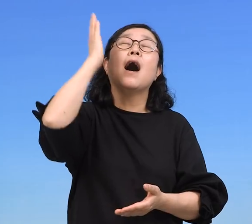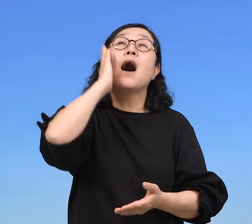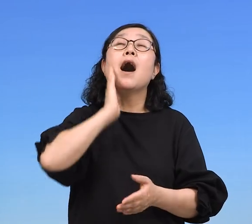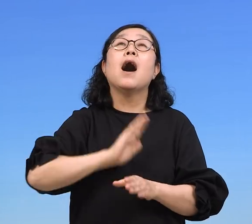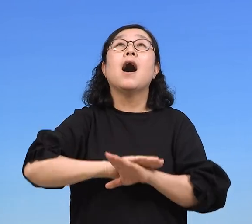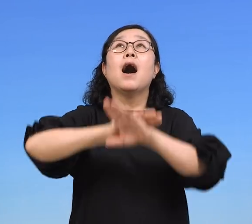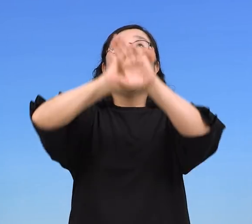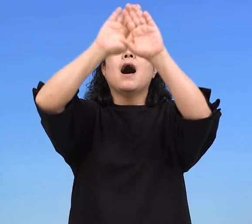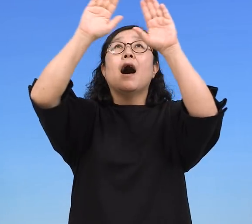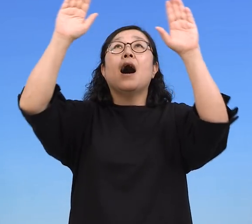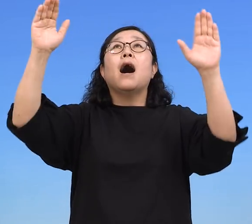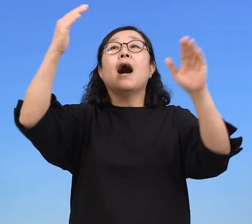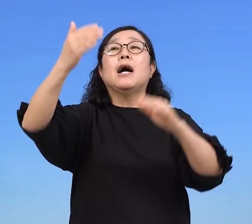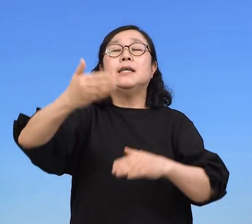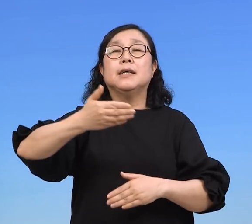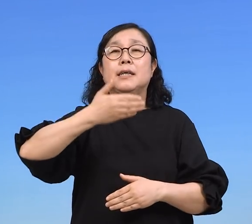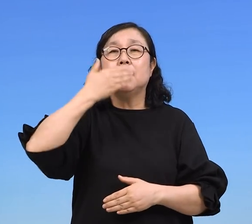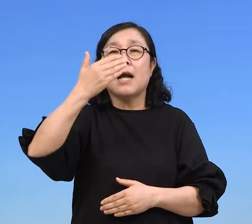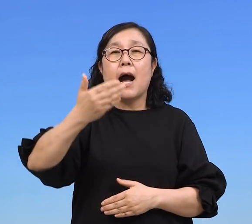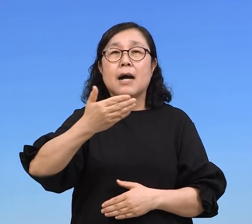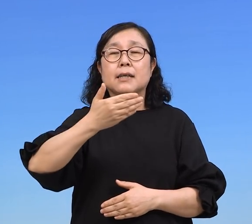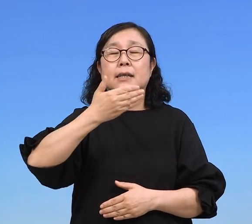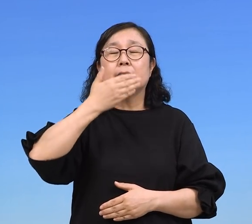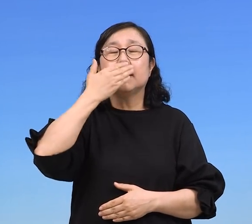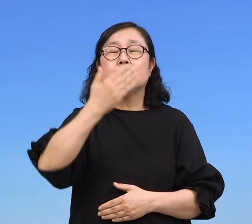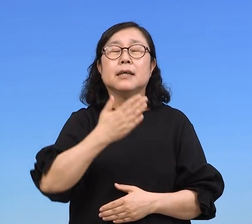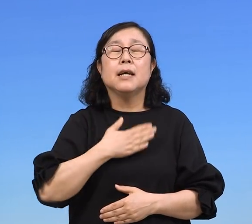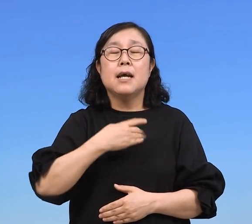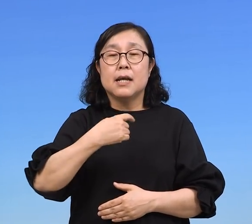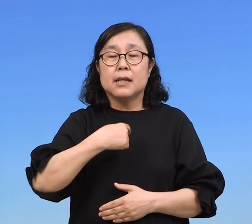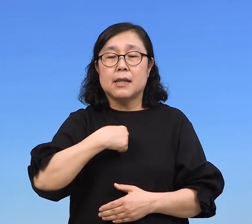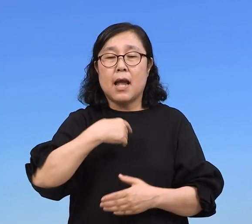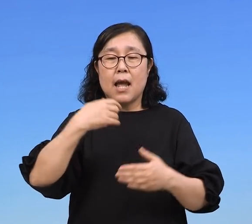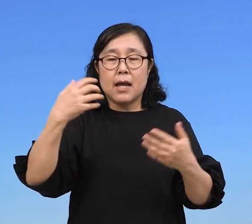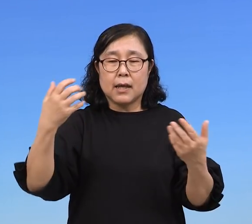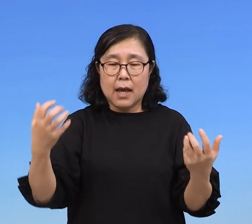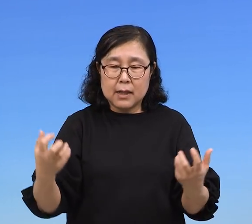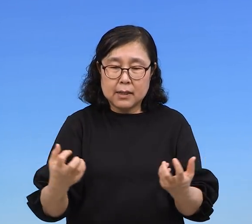하늘 양식 내게 채워주소서.